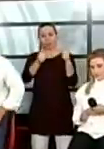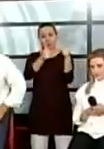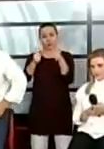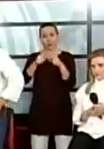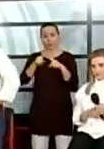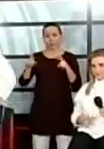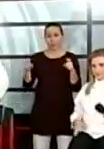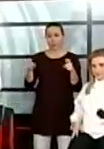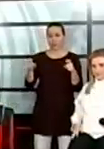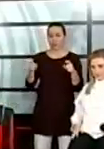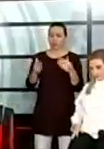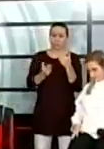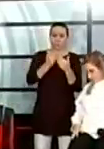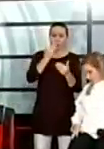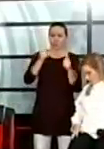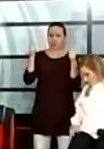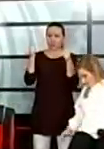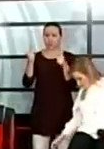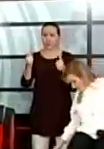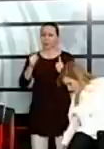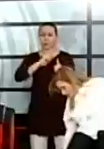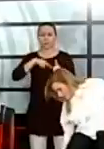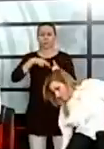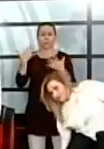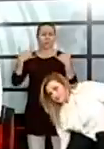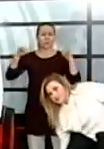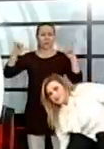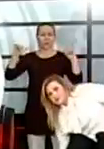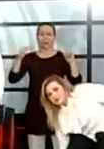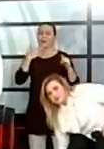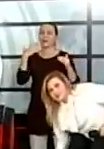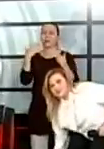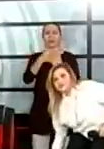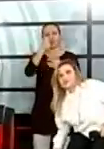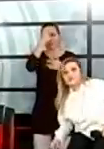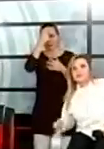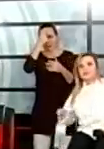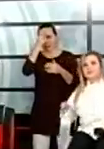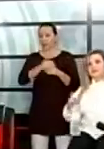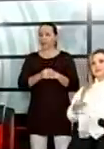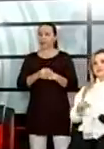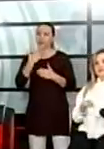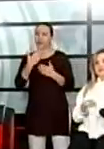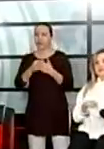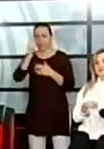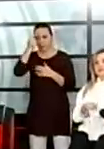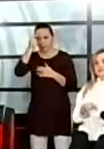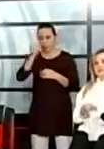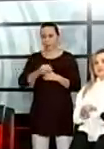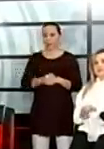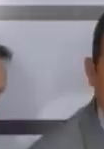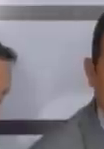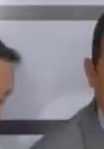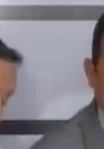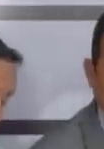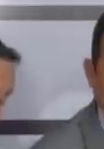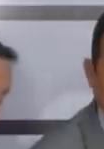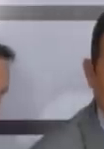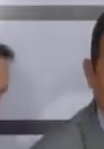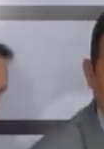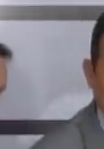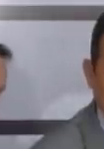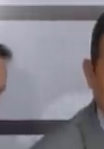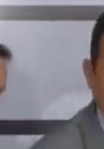bien, hagámoslas fácil, hagámoslas bien. Señores, nosotros nos vamos. Gracias, Ricardo. Paulita, gracias. Ella